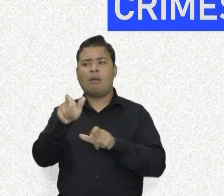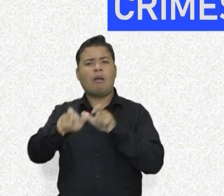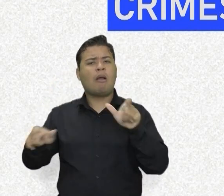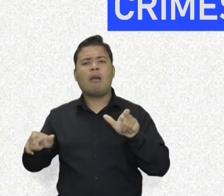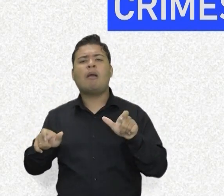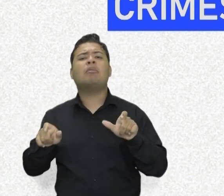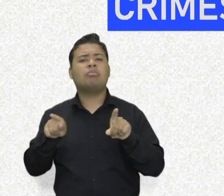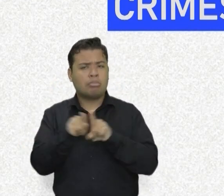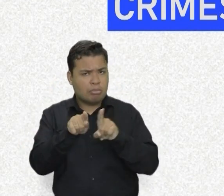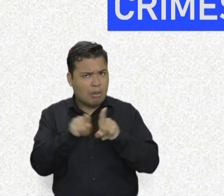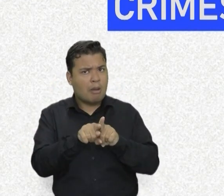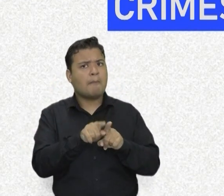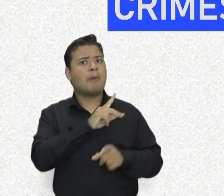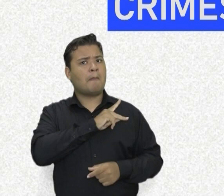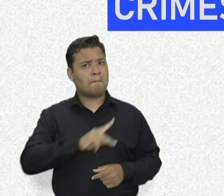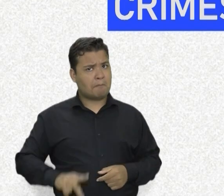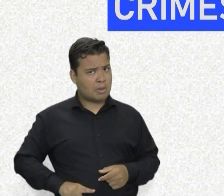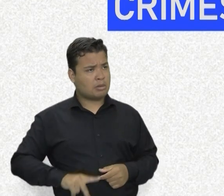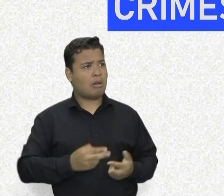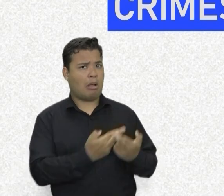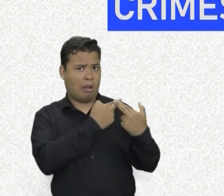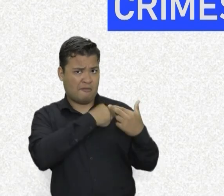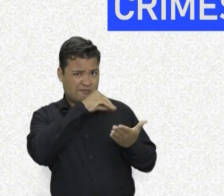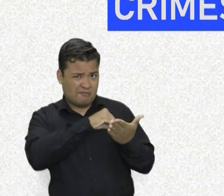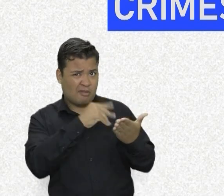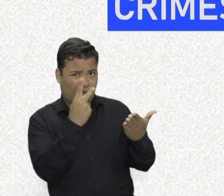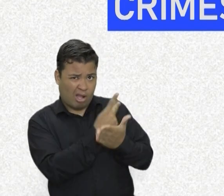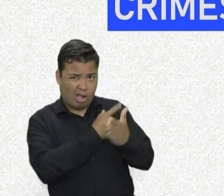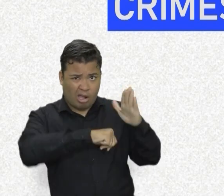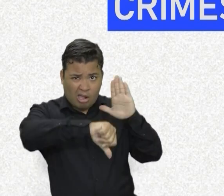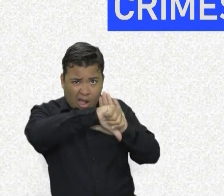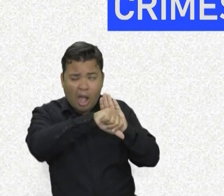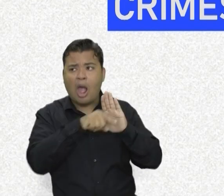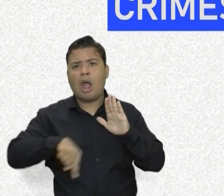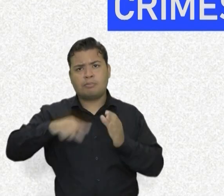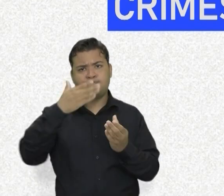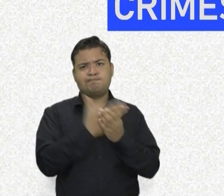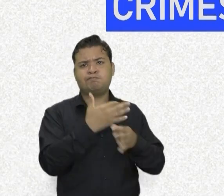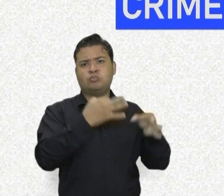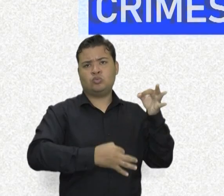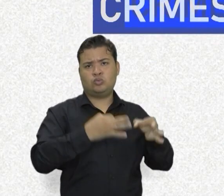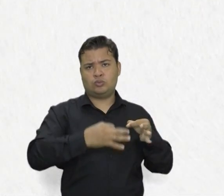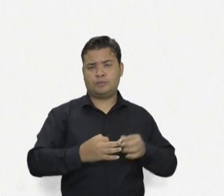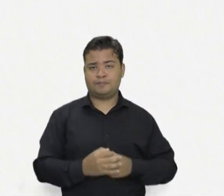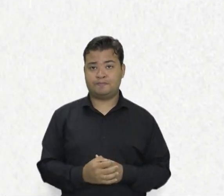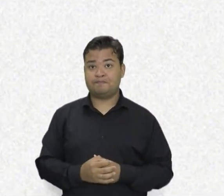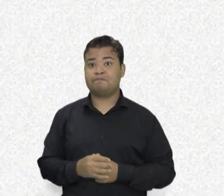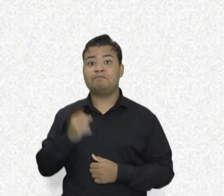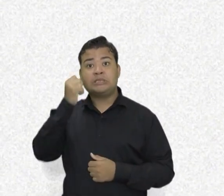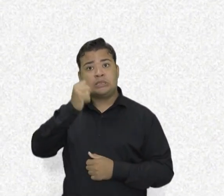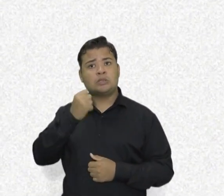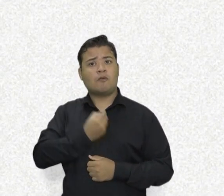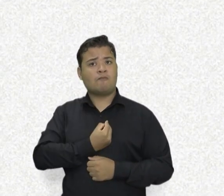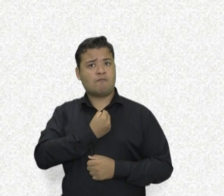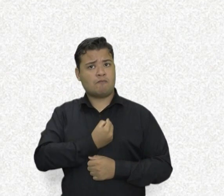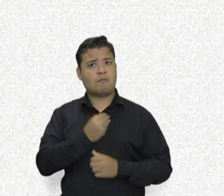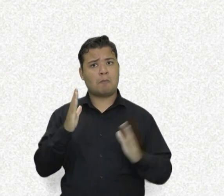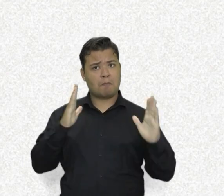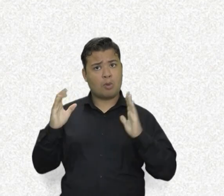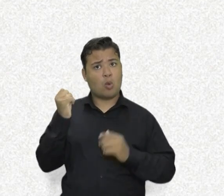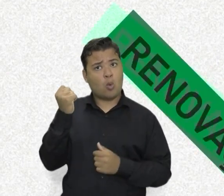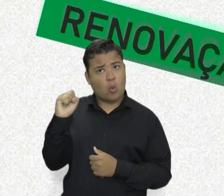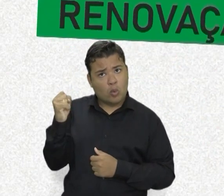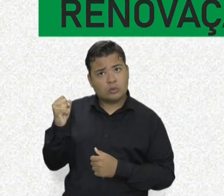agentes públicos, inclusive do presidente ou presidenta da República. O mandato é de 8